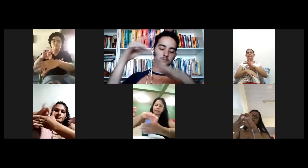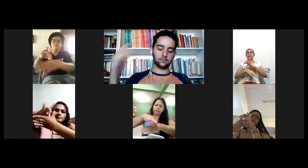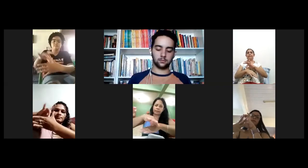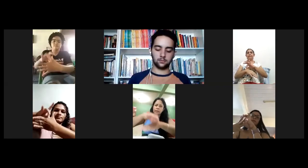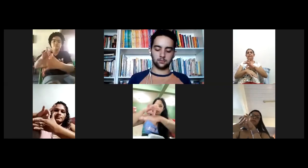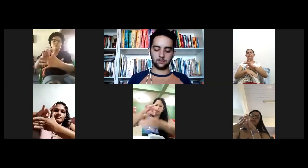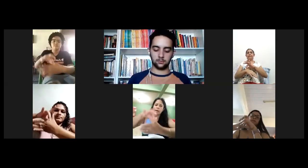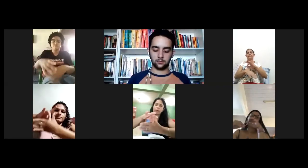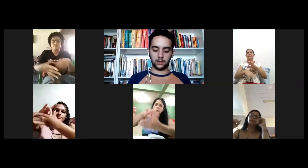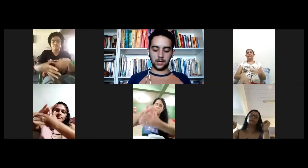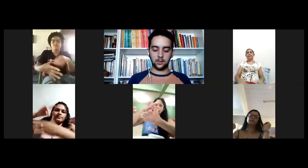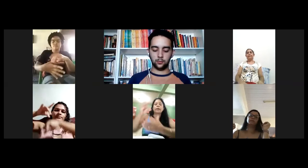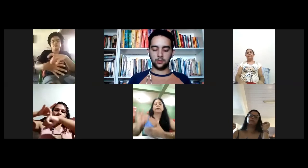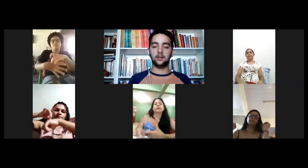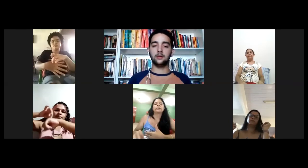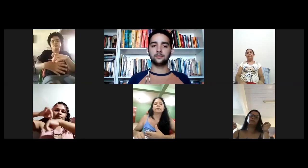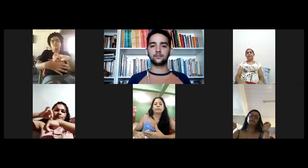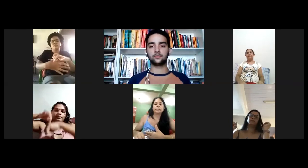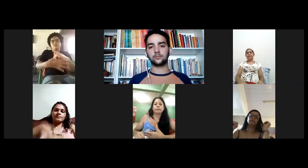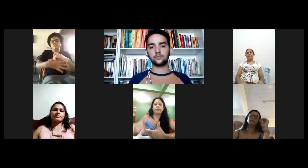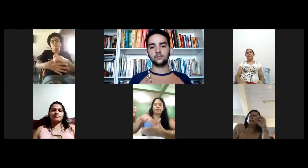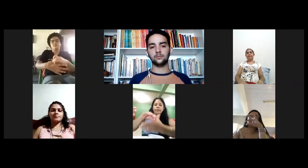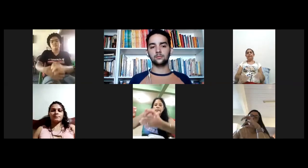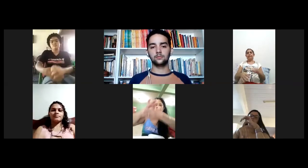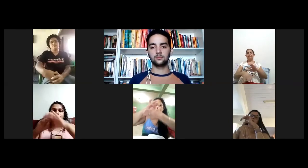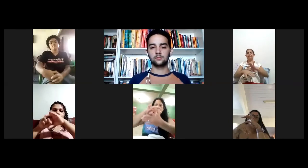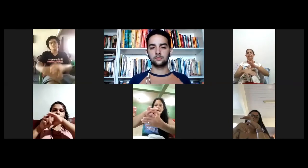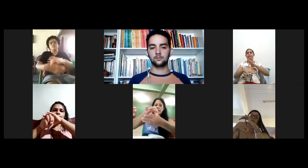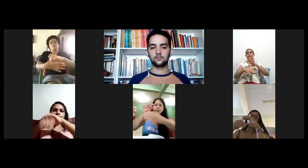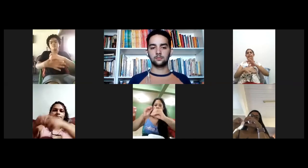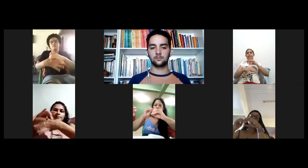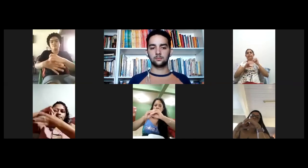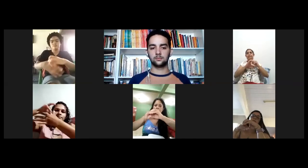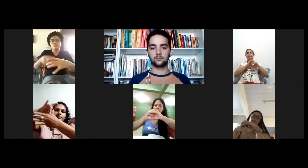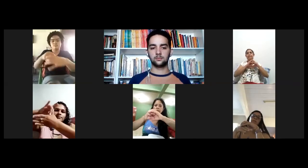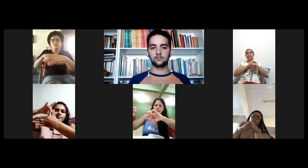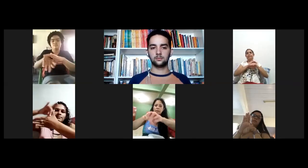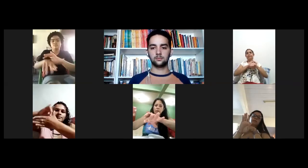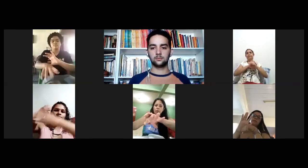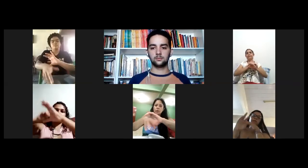carne moída,